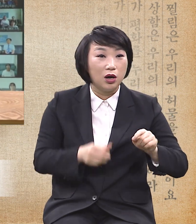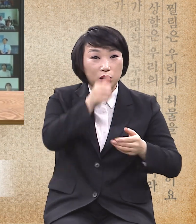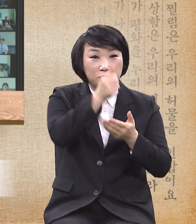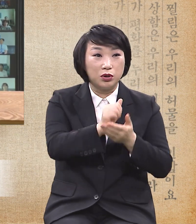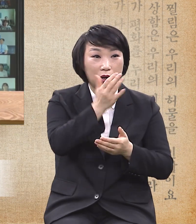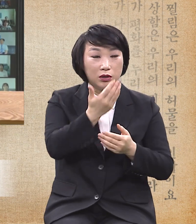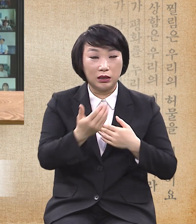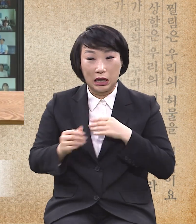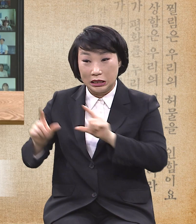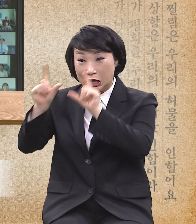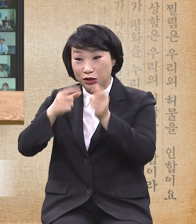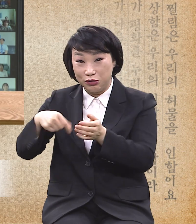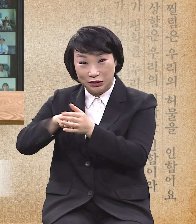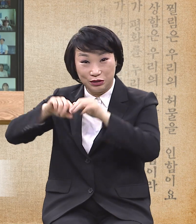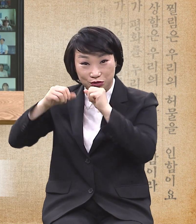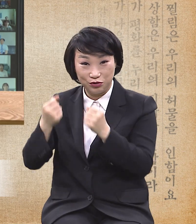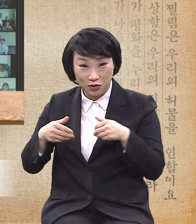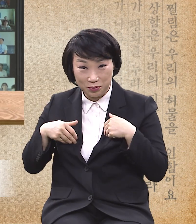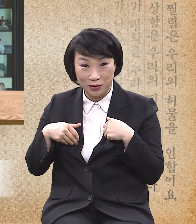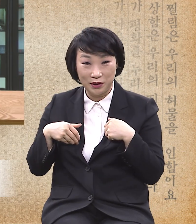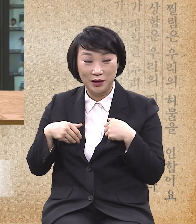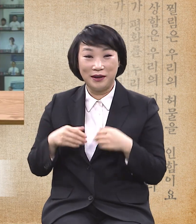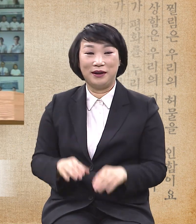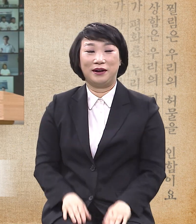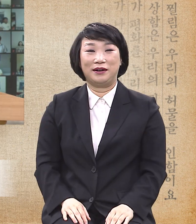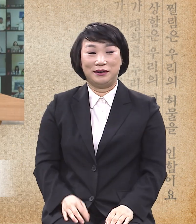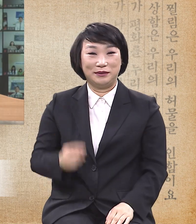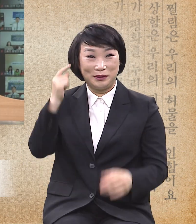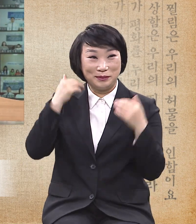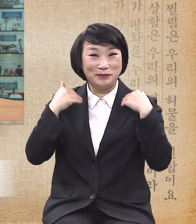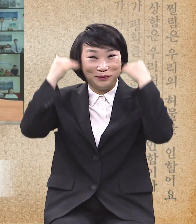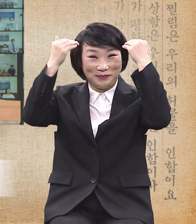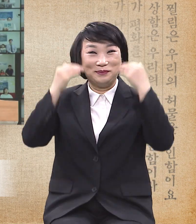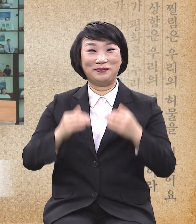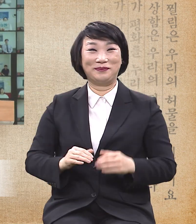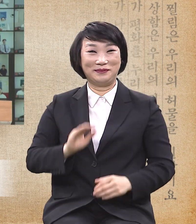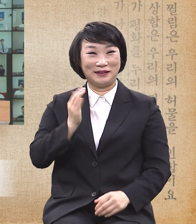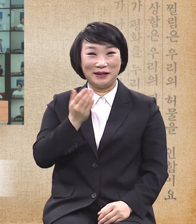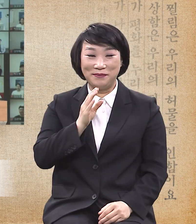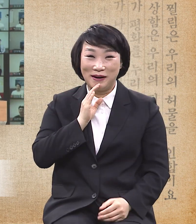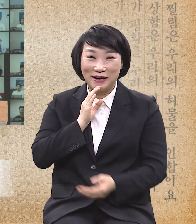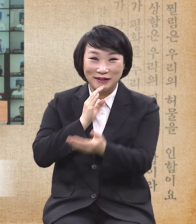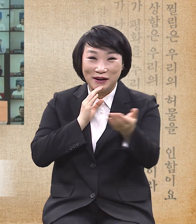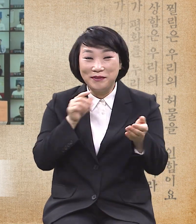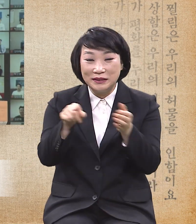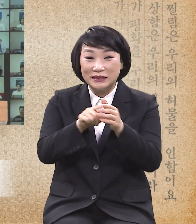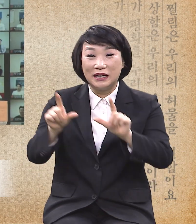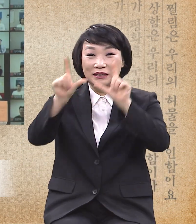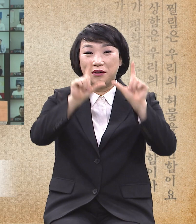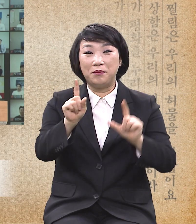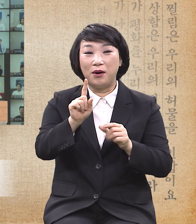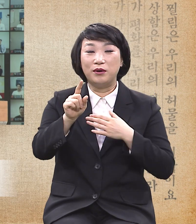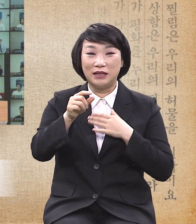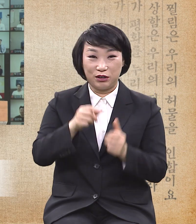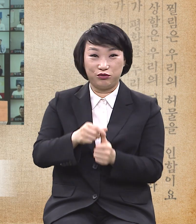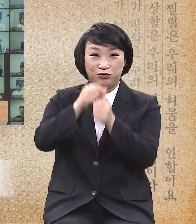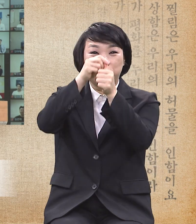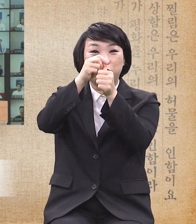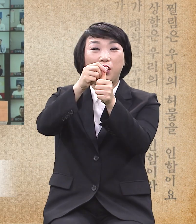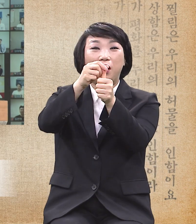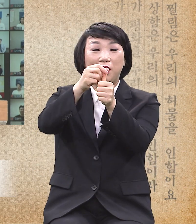죄가 되니까 살기 위해서 순종하고 철 들은 거 아니야 이거? 그래서 신앙생활은 구원받은